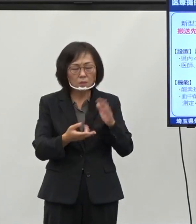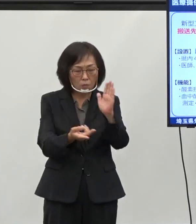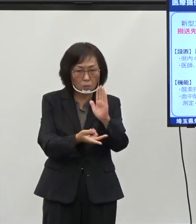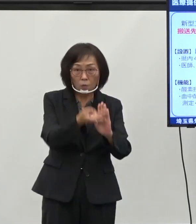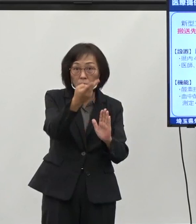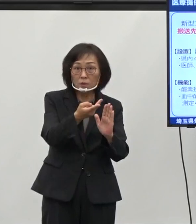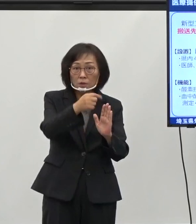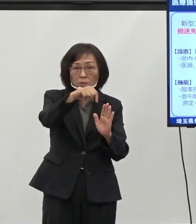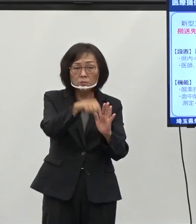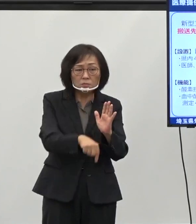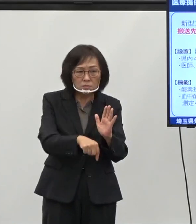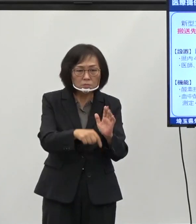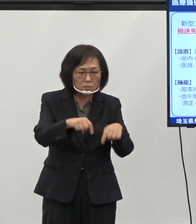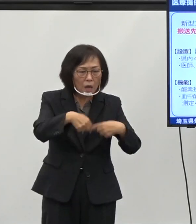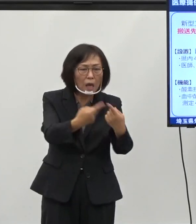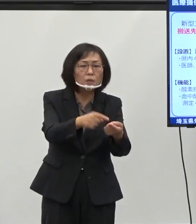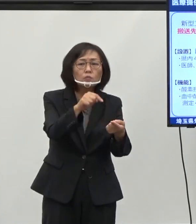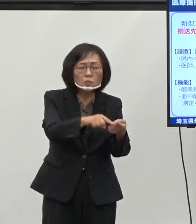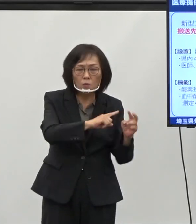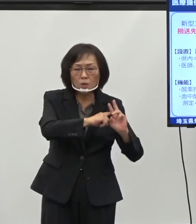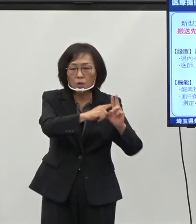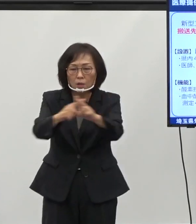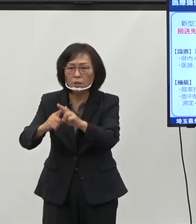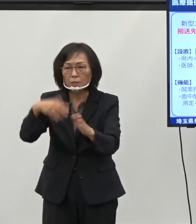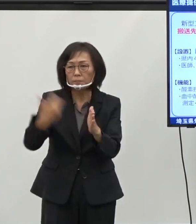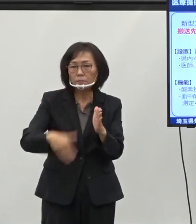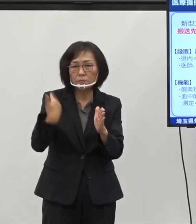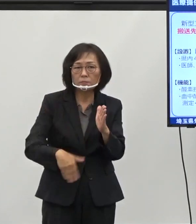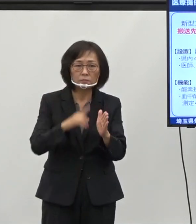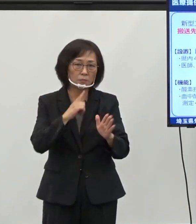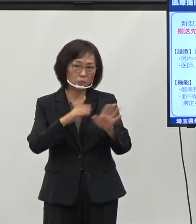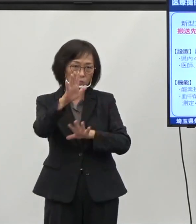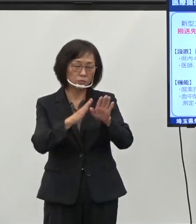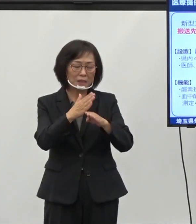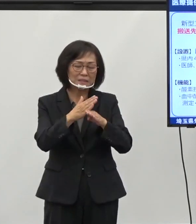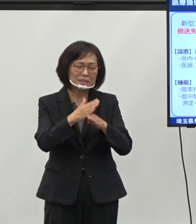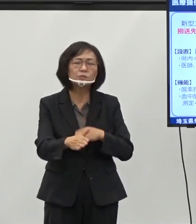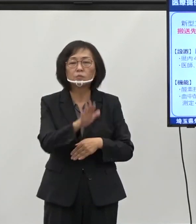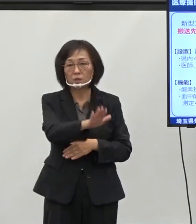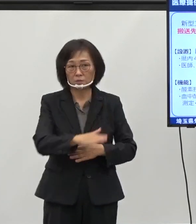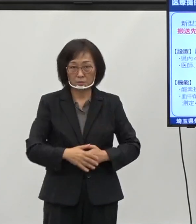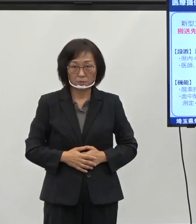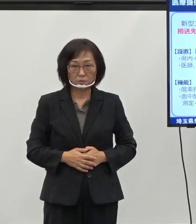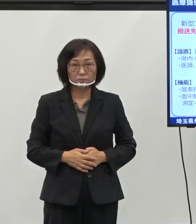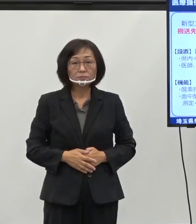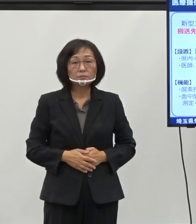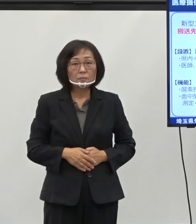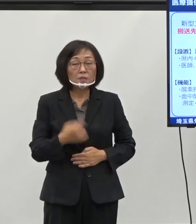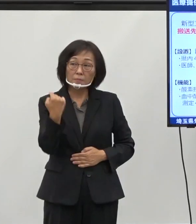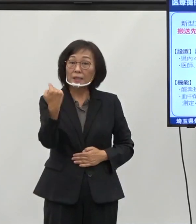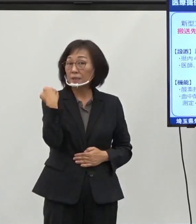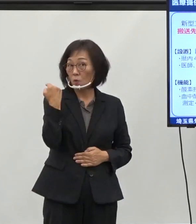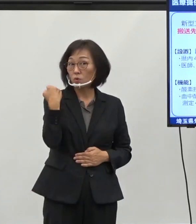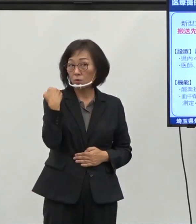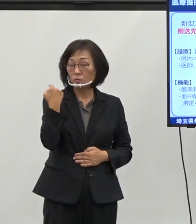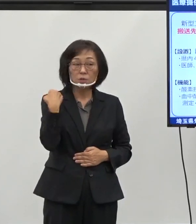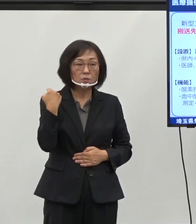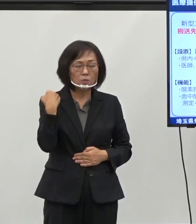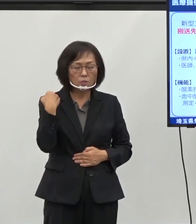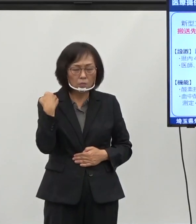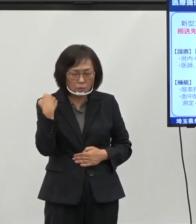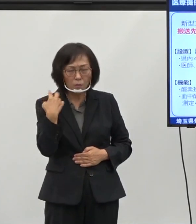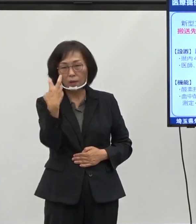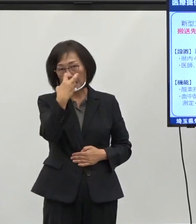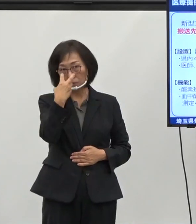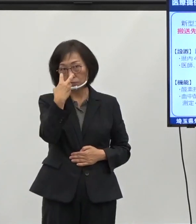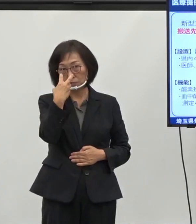通知が一部行ってなかったケースはあると。ただこの昨日申し上げたと、現時点では現時点というのは昨日の時点ですね、で確認した時